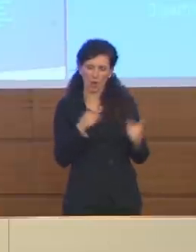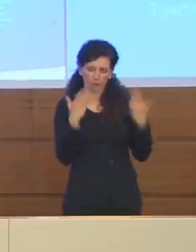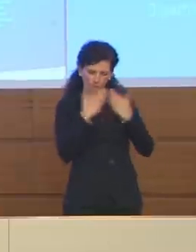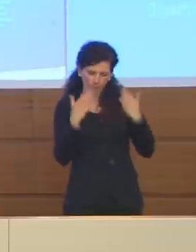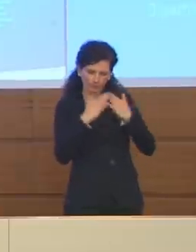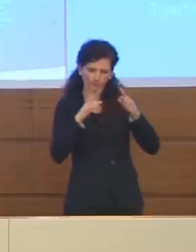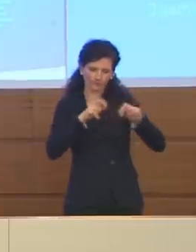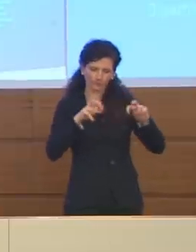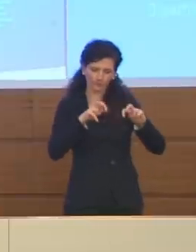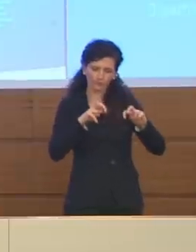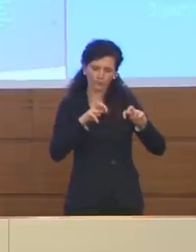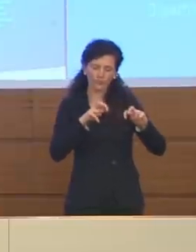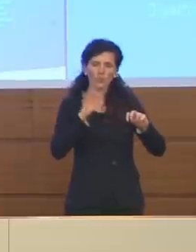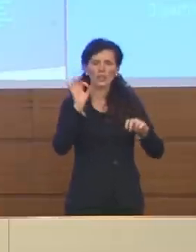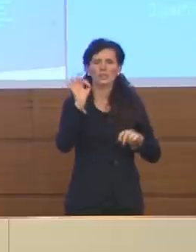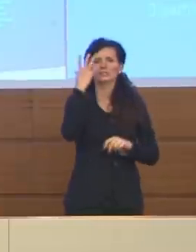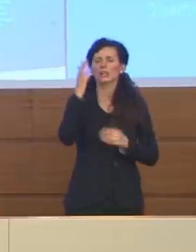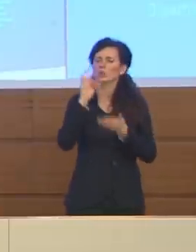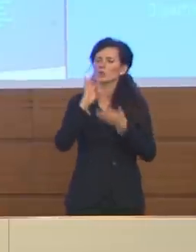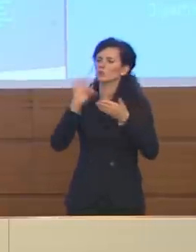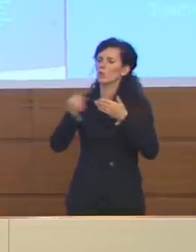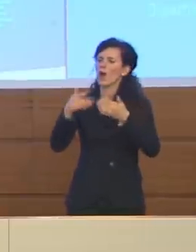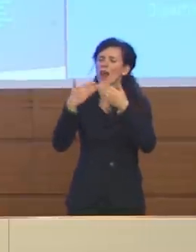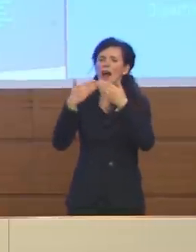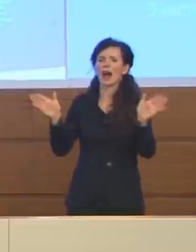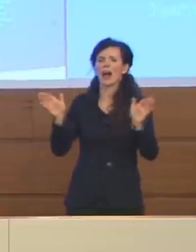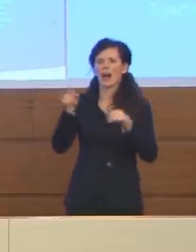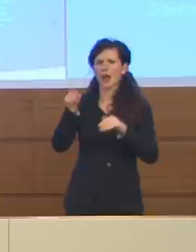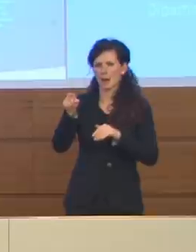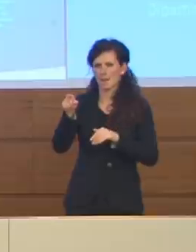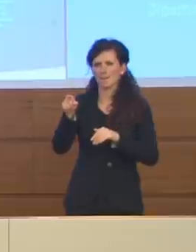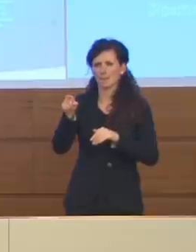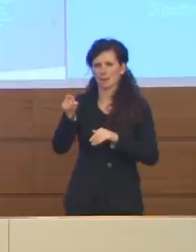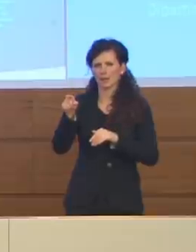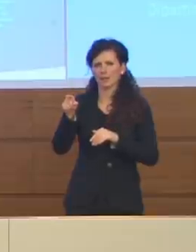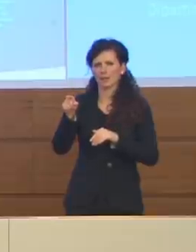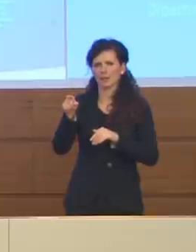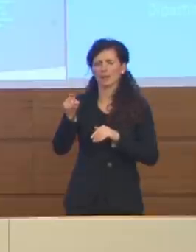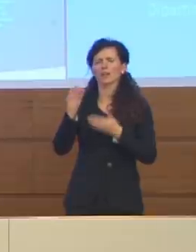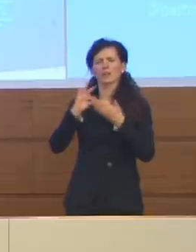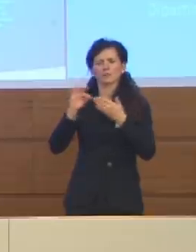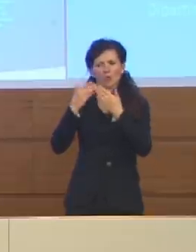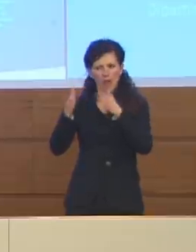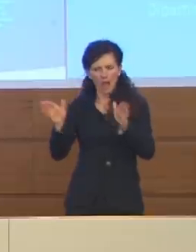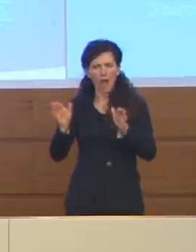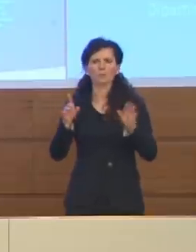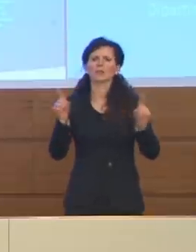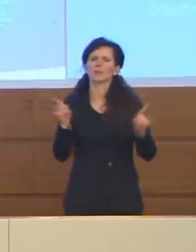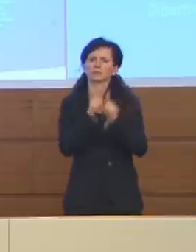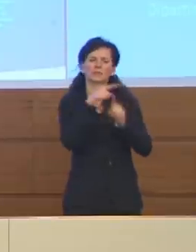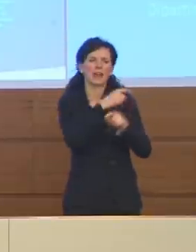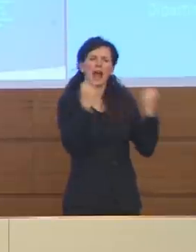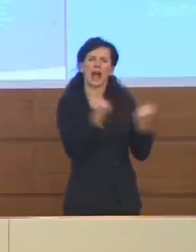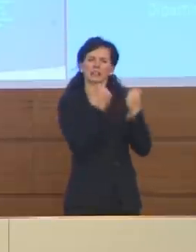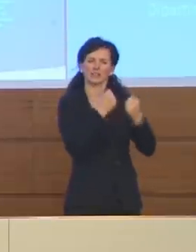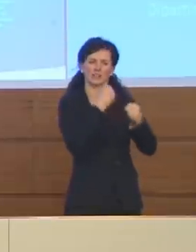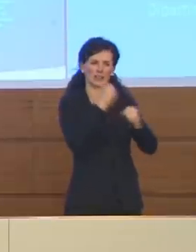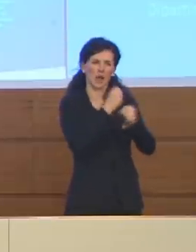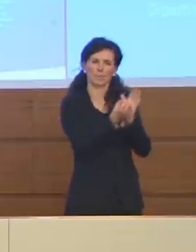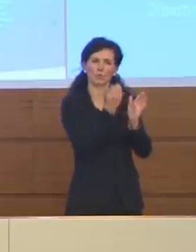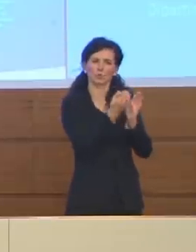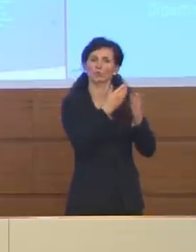scuole in concomitanza con il ripristino delle attività produttive avrebbe